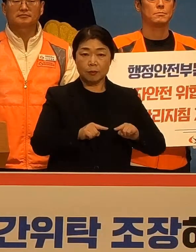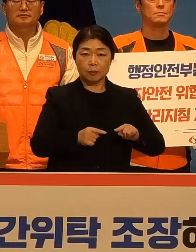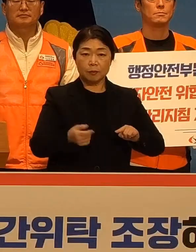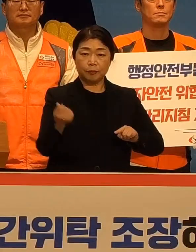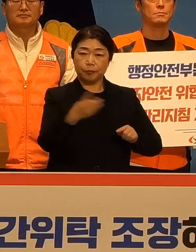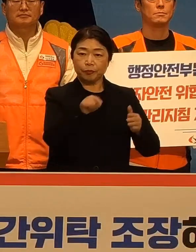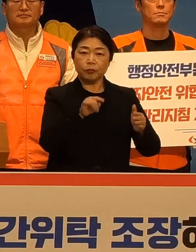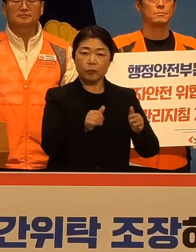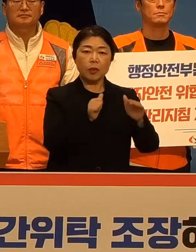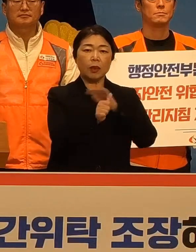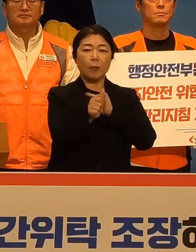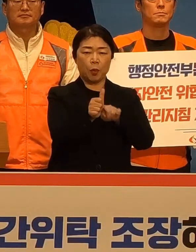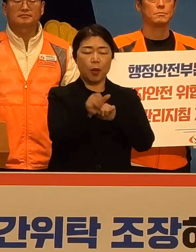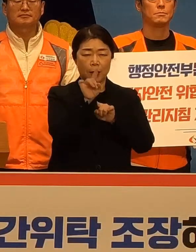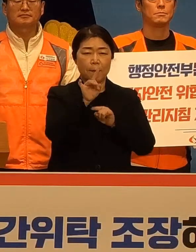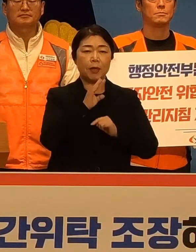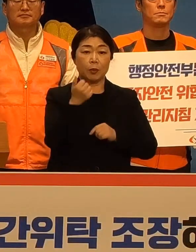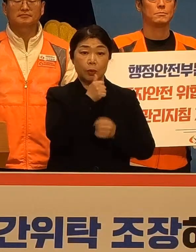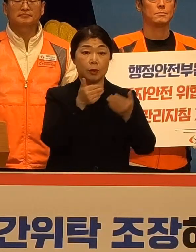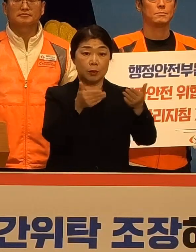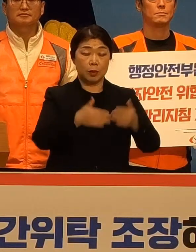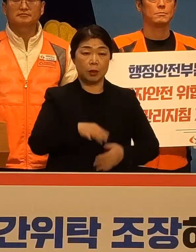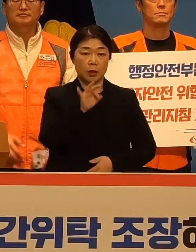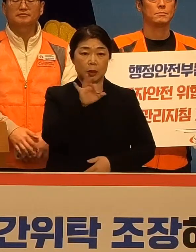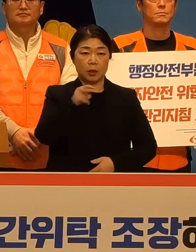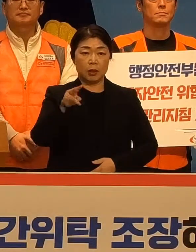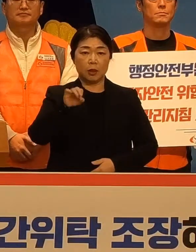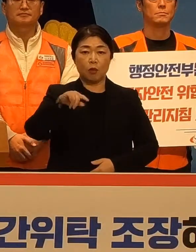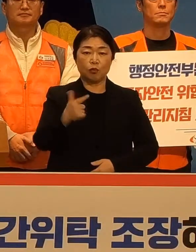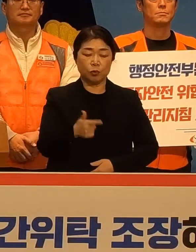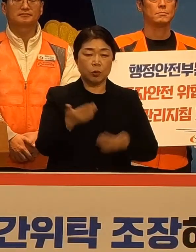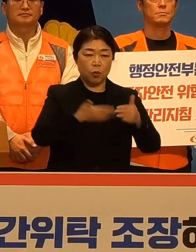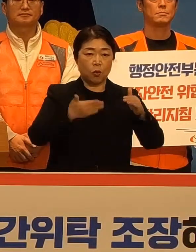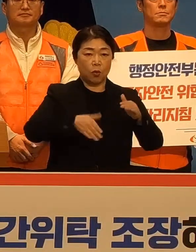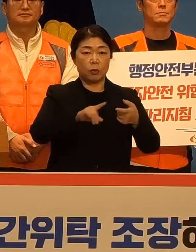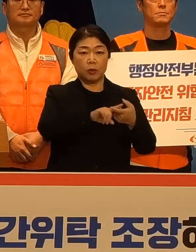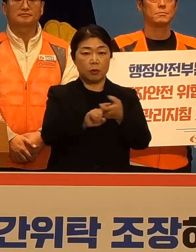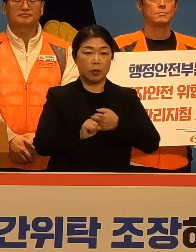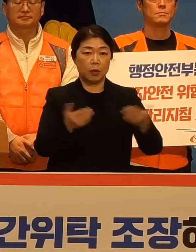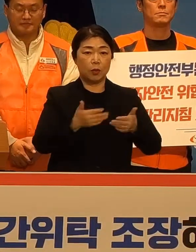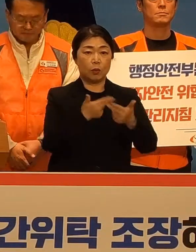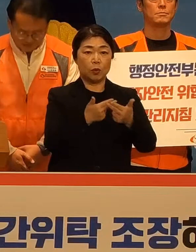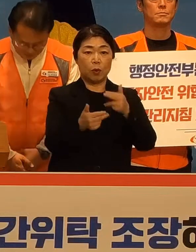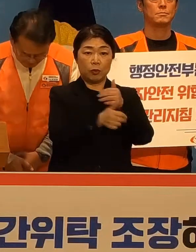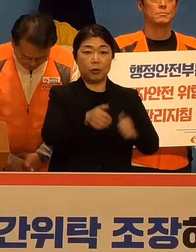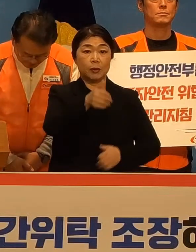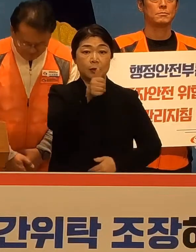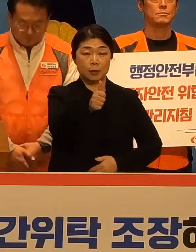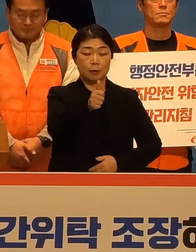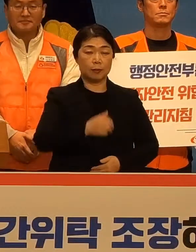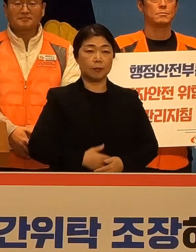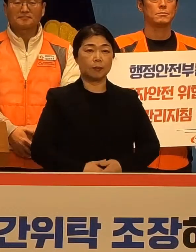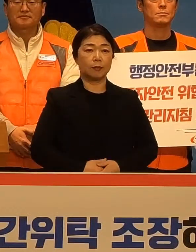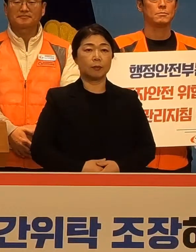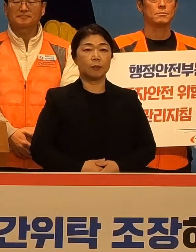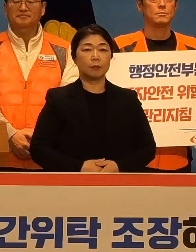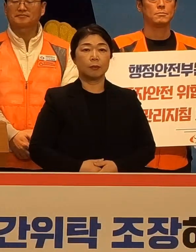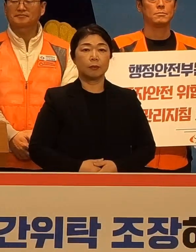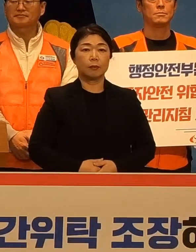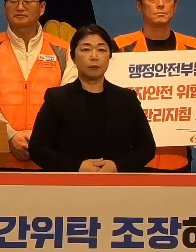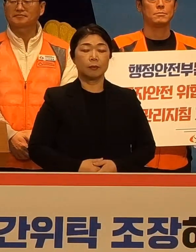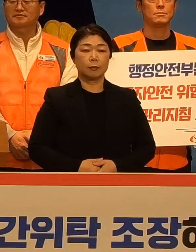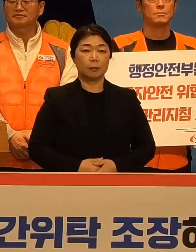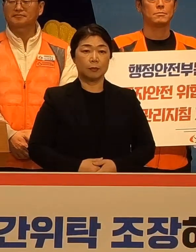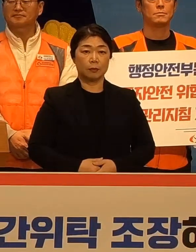한 분만 대표적으로 소개를 해드리겠습니다. 이영훈 공공연대 노동조합 위원장님께서 오셨습니다. 네.